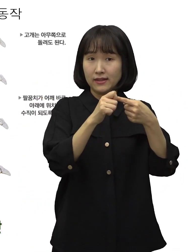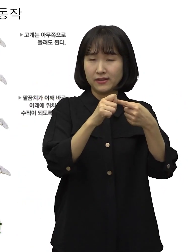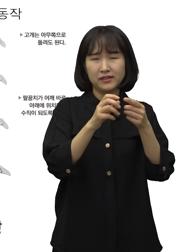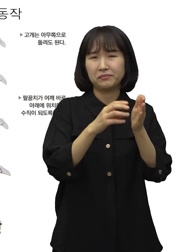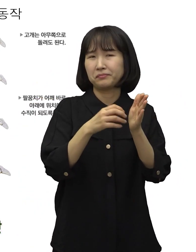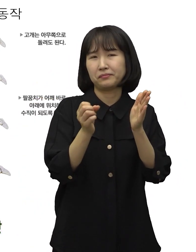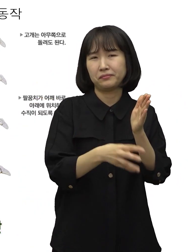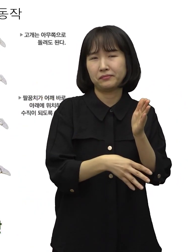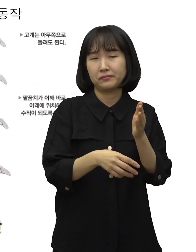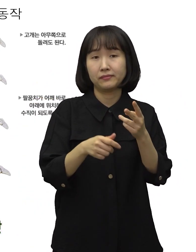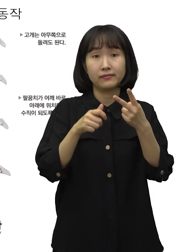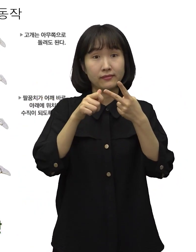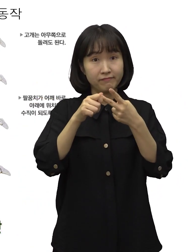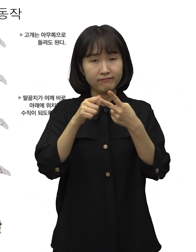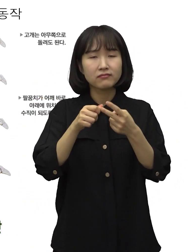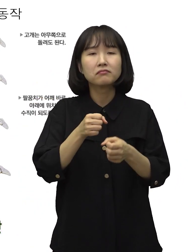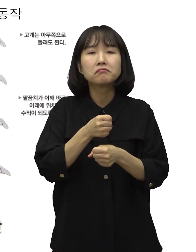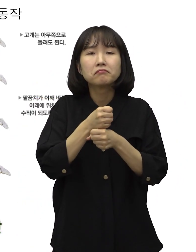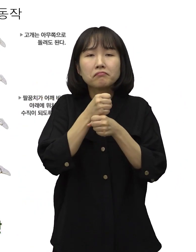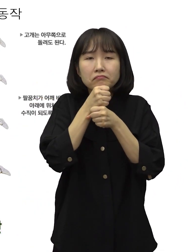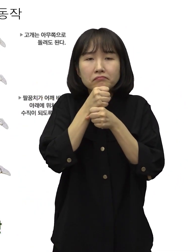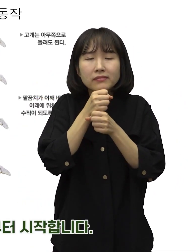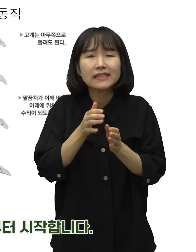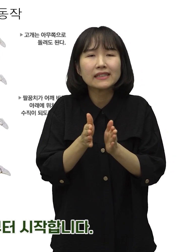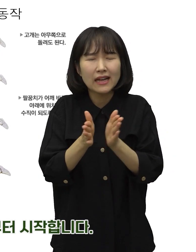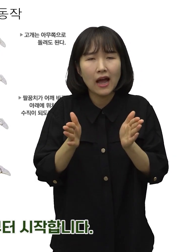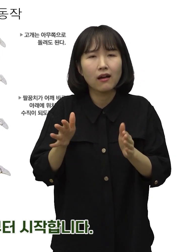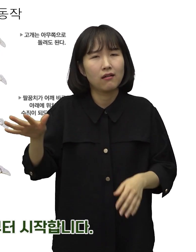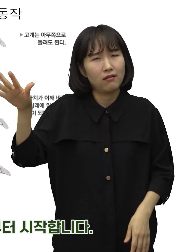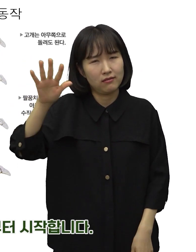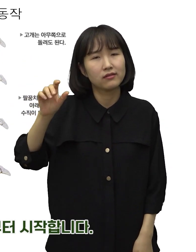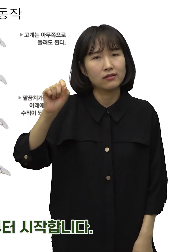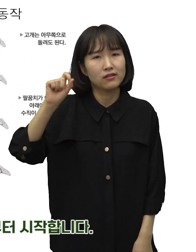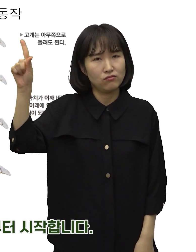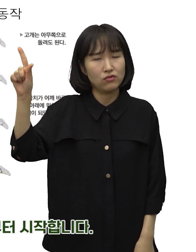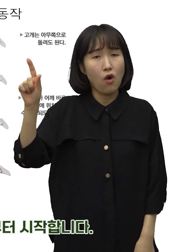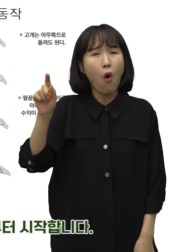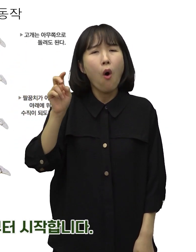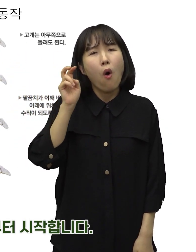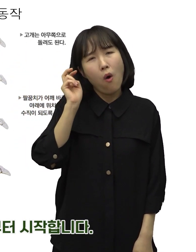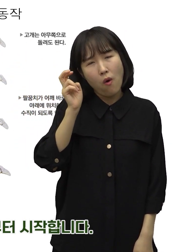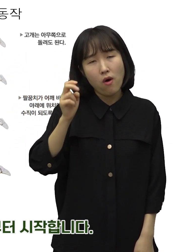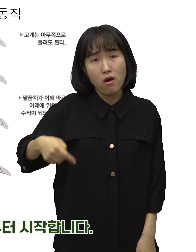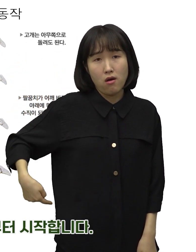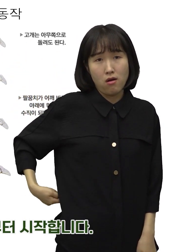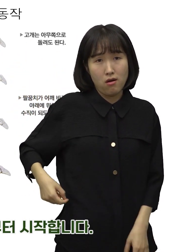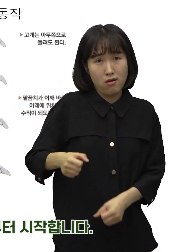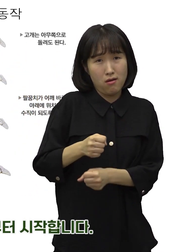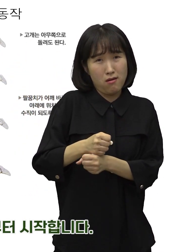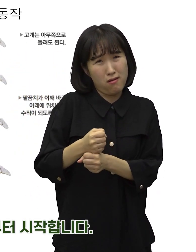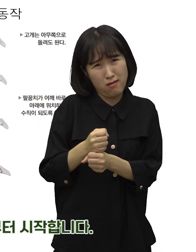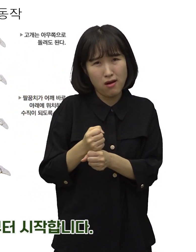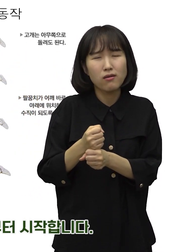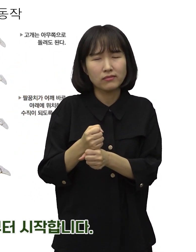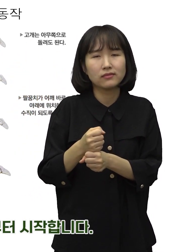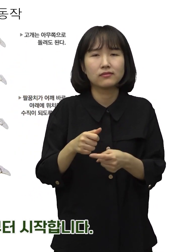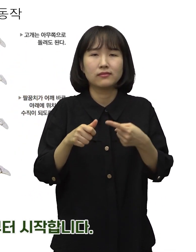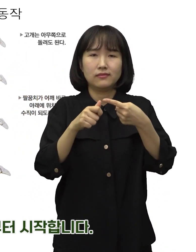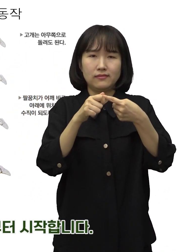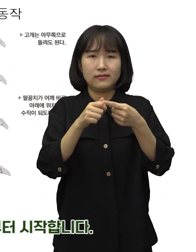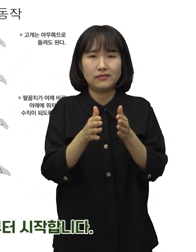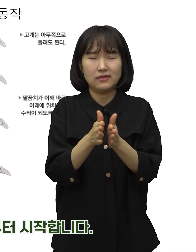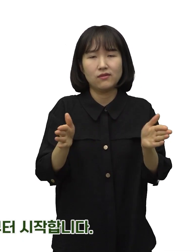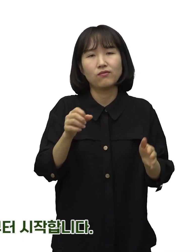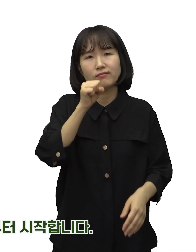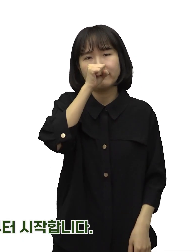대부분의 경우 2단계부터 시작하면 되지만 만약 허리에 통증이 있는 경우에는 1단계부터 시작합니다.